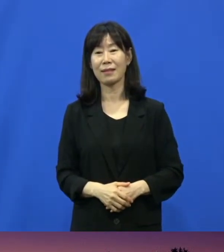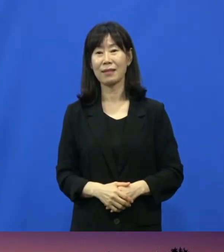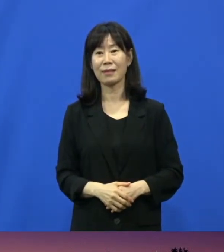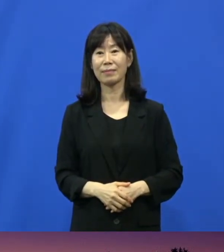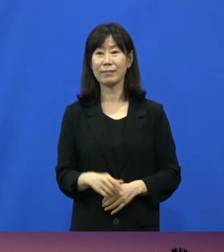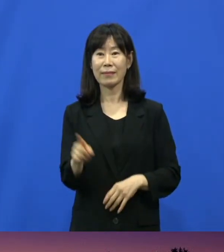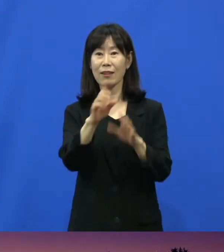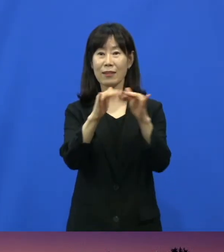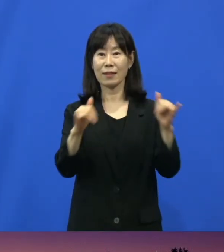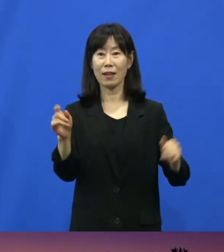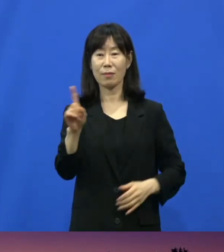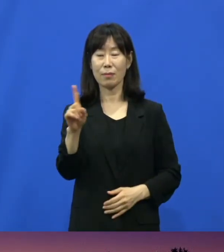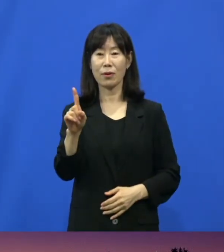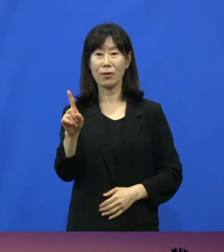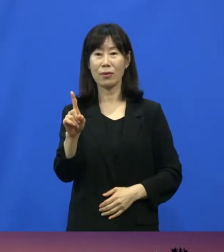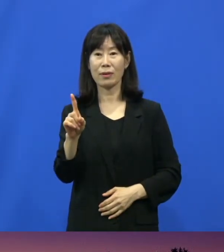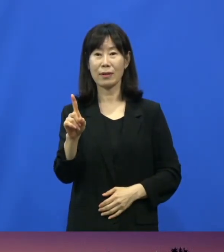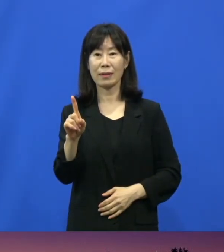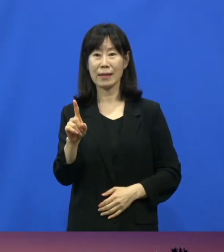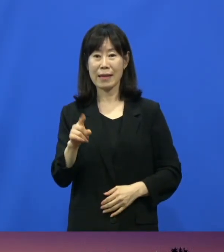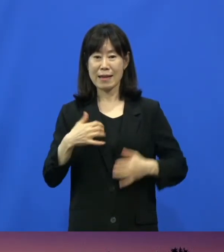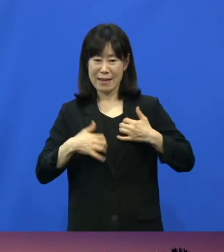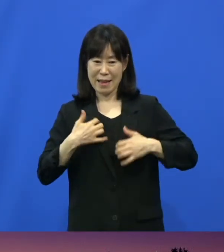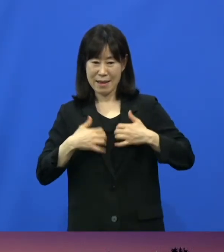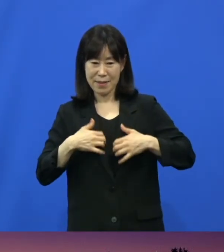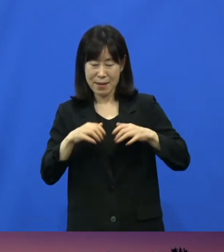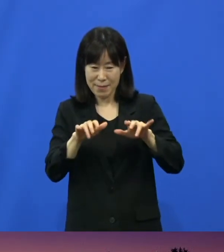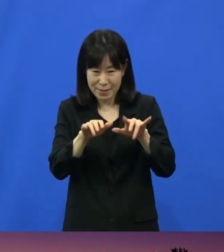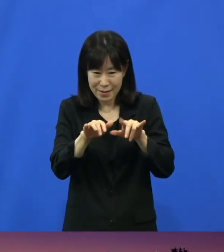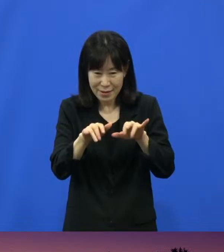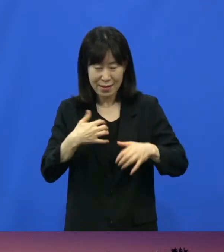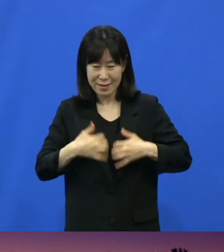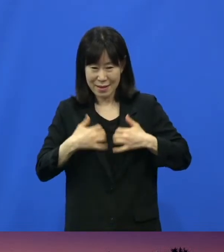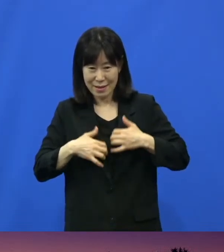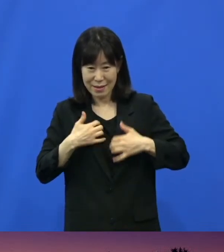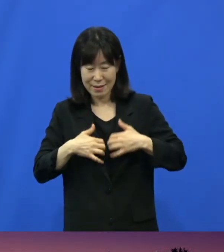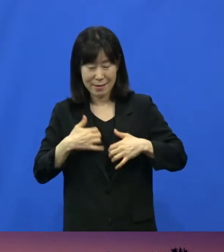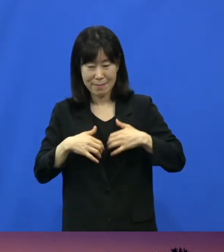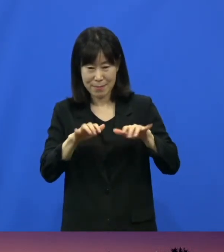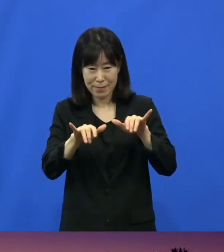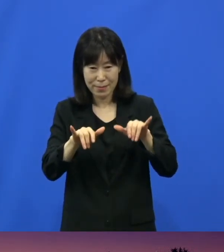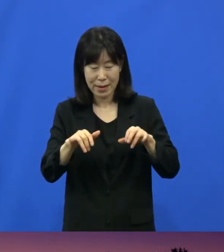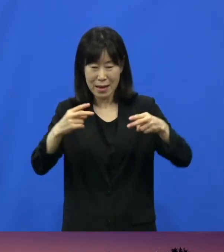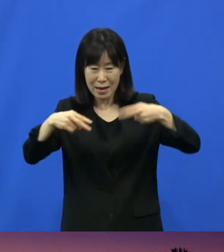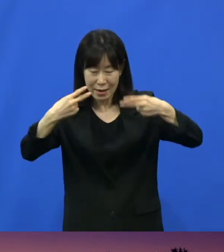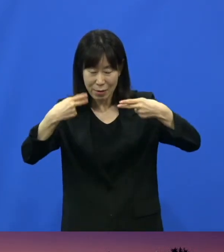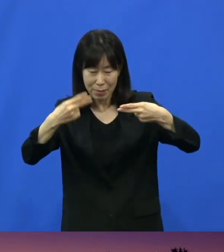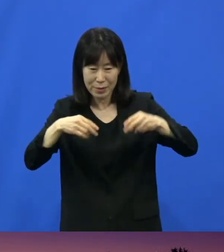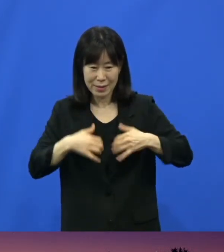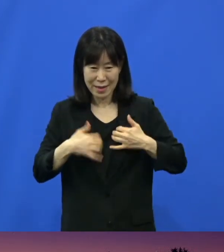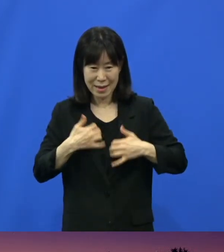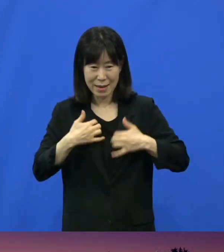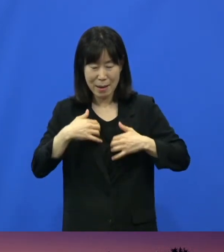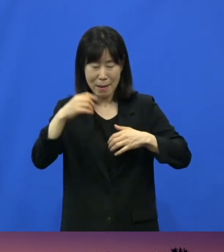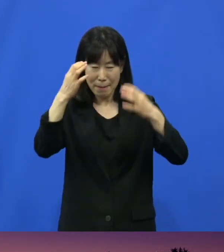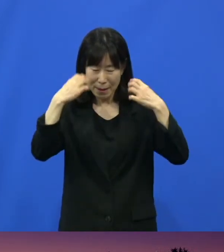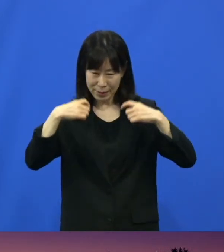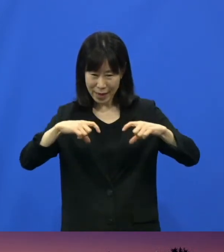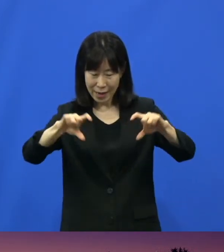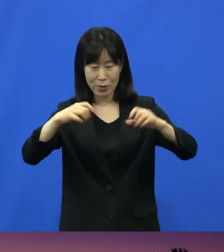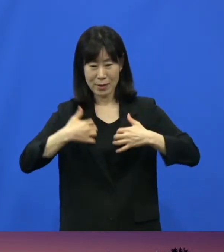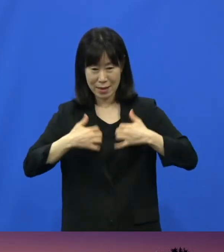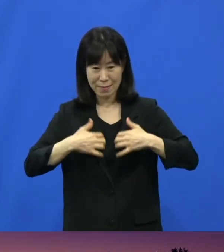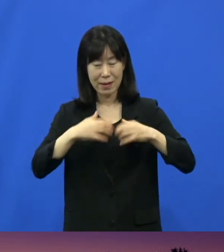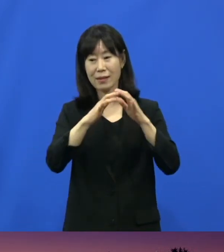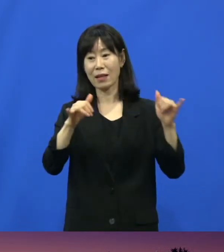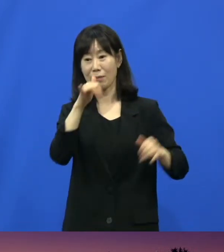어떤 뭐 청년들 학생들 막 게임 막 스트레스 쌓이니까 막 라면 먹으면서 게임 밤새 하는 거예요. 자 그럼